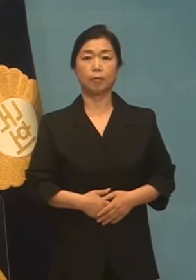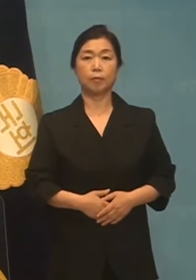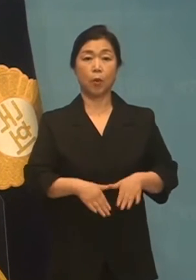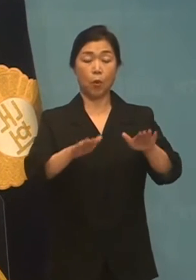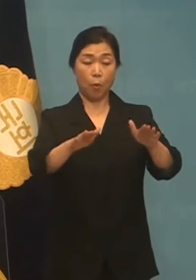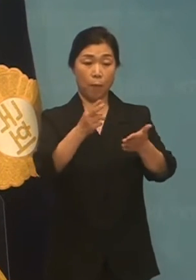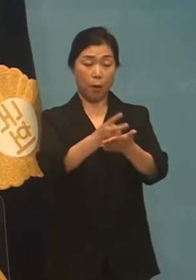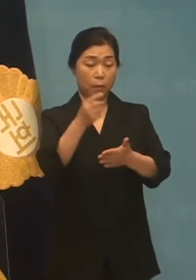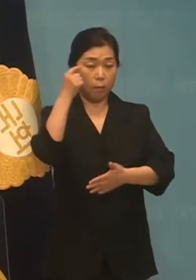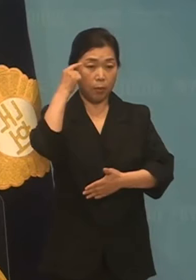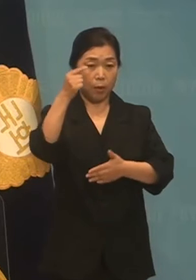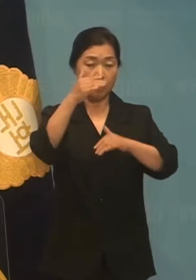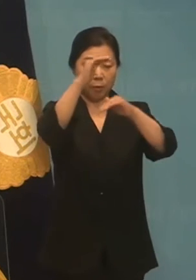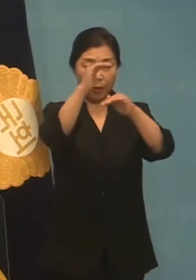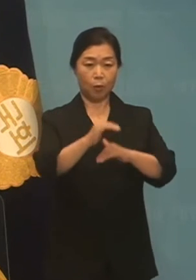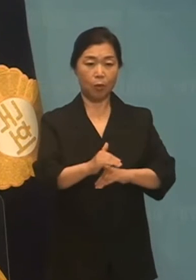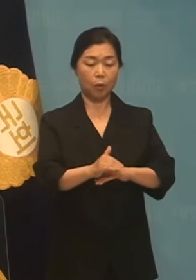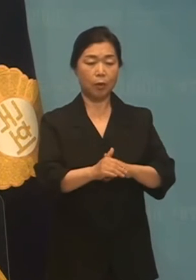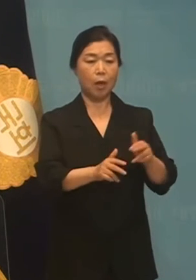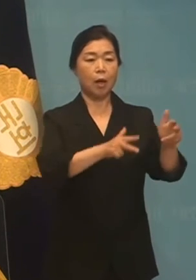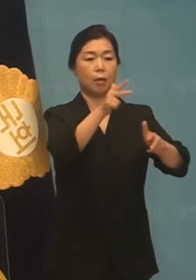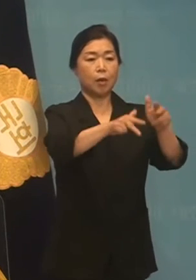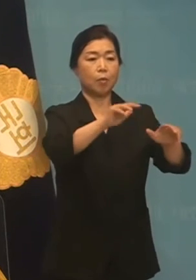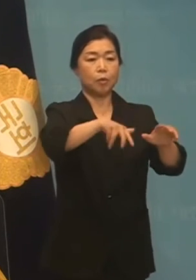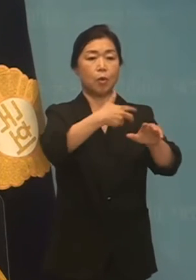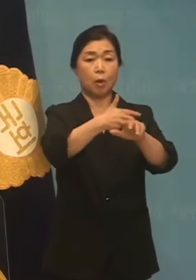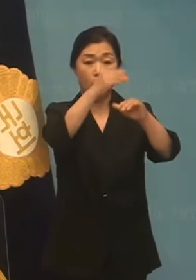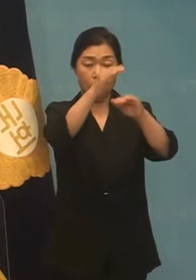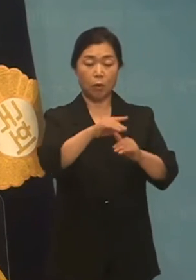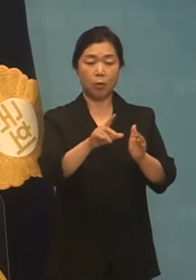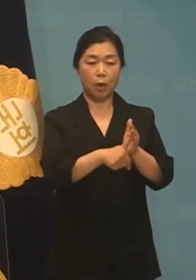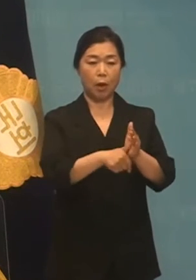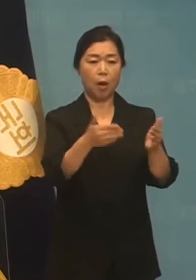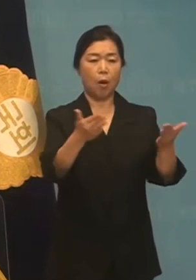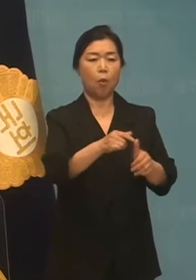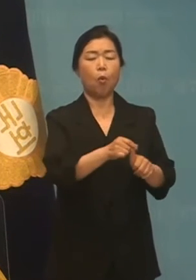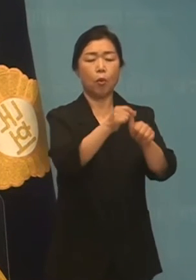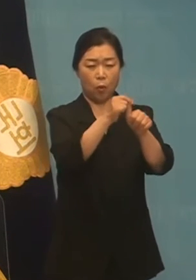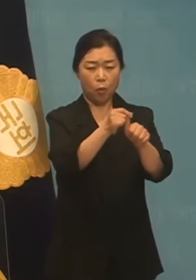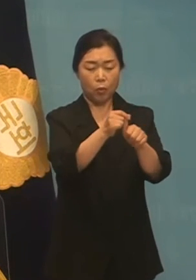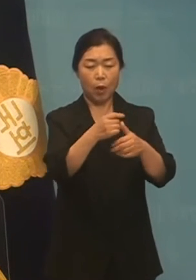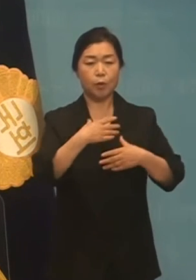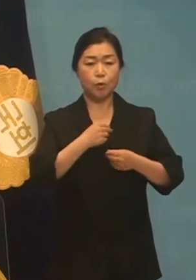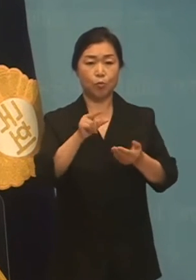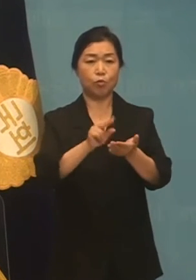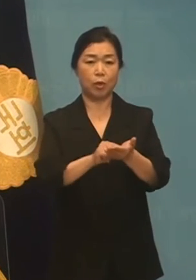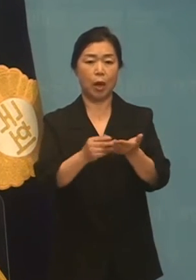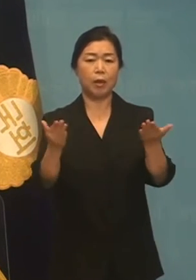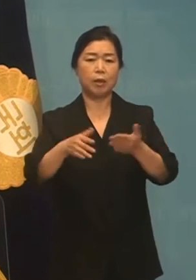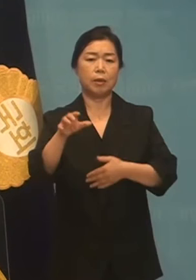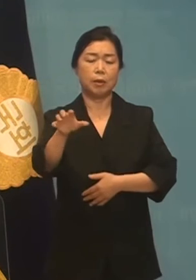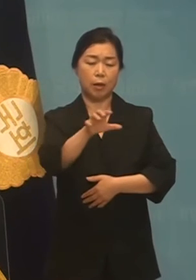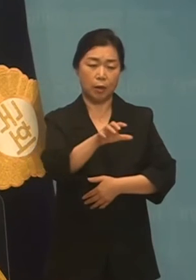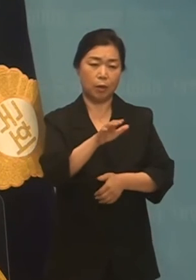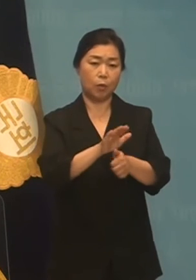이번 법안은 산업 전환 과정에서 고용 안정과 양질의 일자리로의 원활한 전환